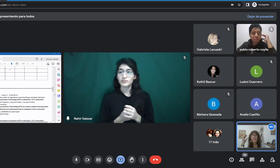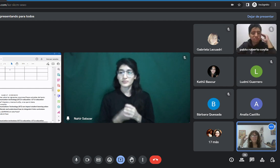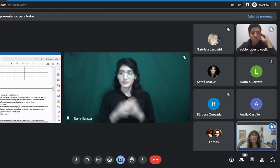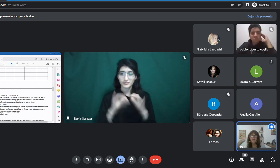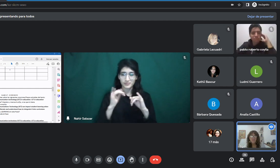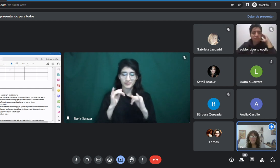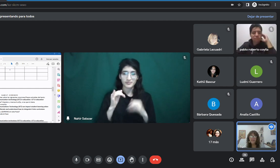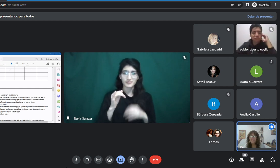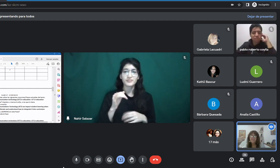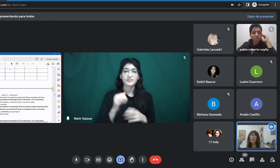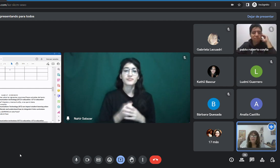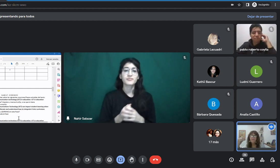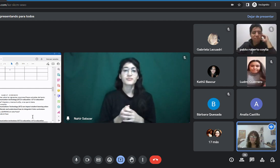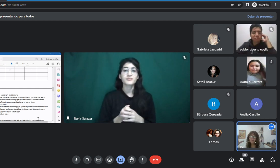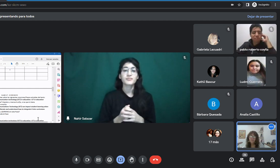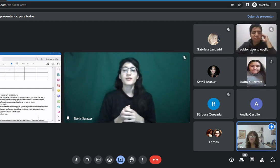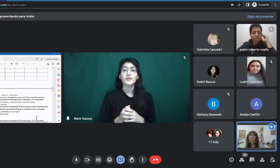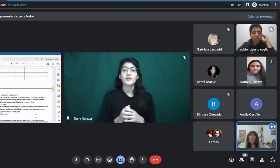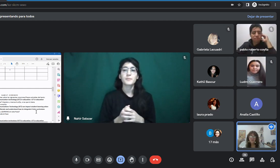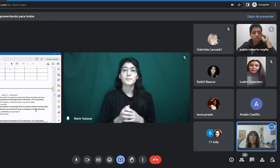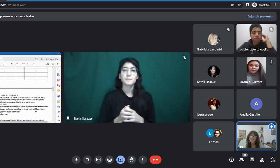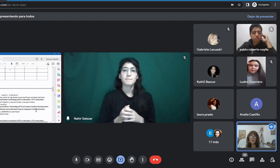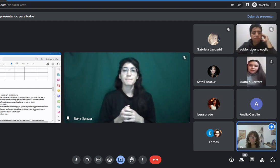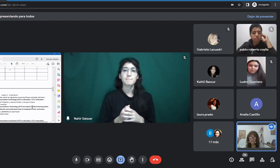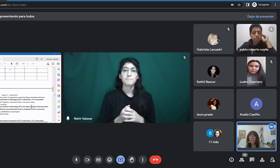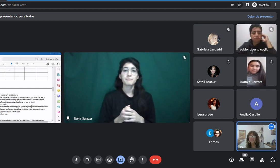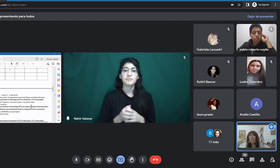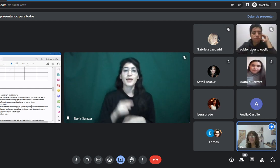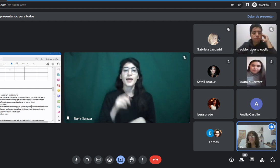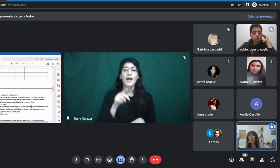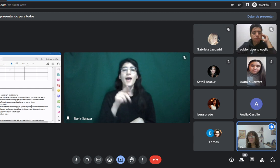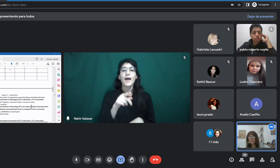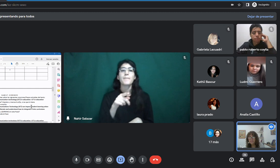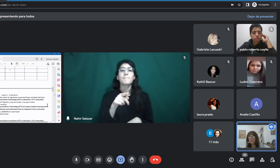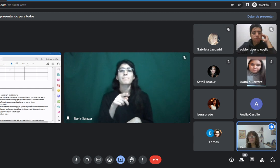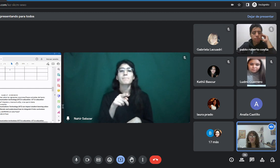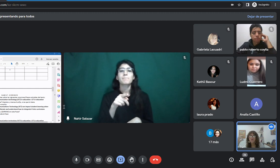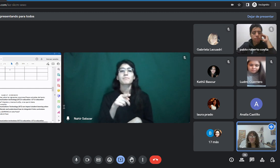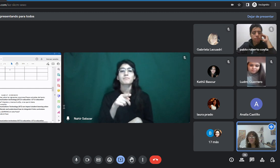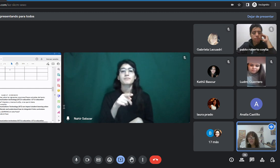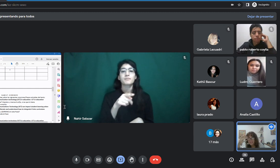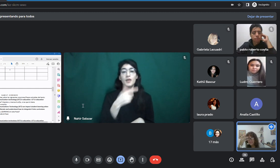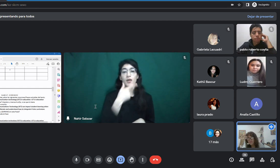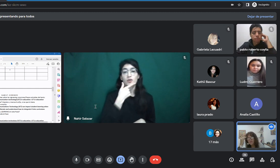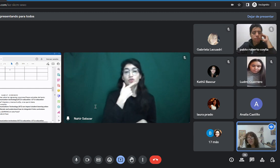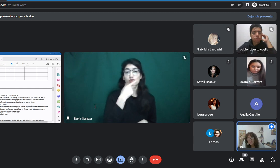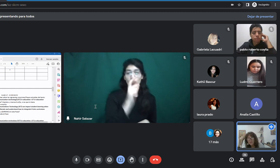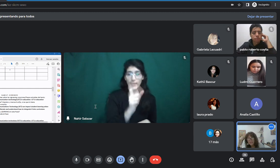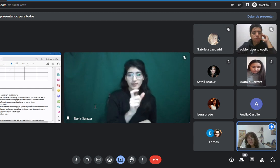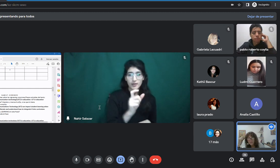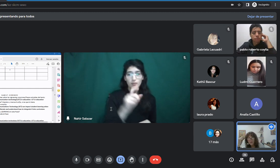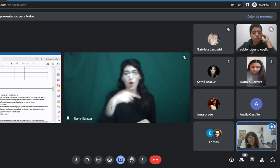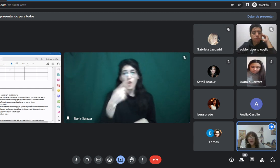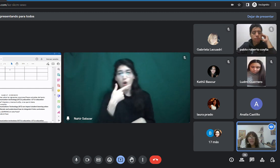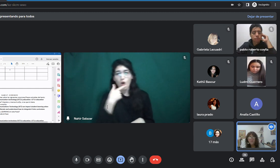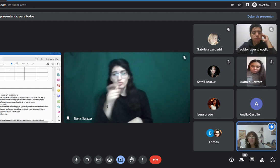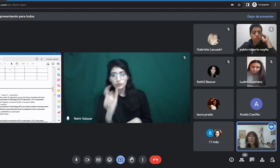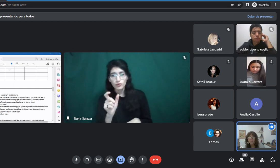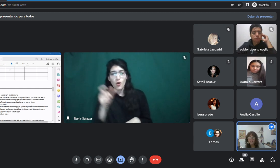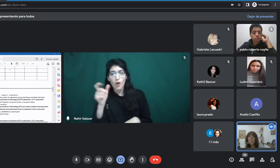para algunos de la clase, pero como vimos, fíjense, hay un sustantivo, otro sustantivo, otro sustantivo, y acá hay